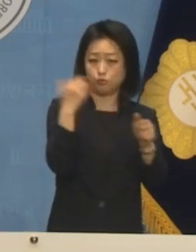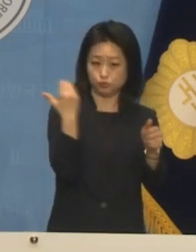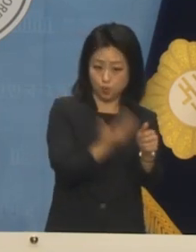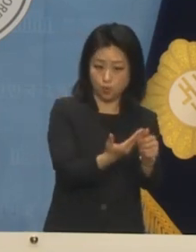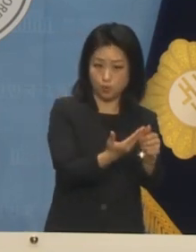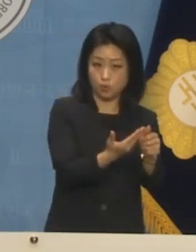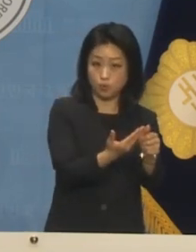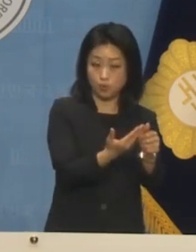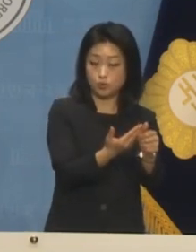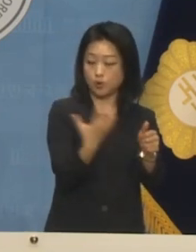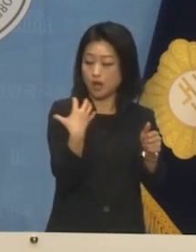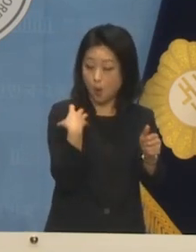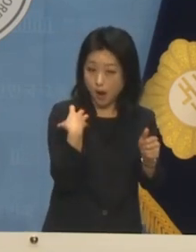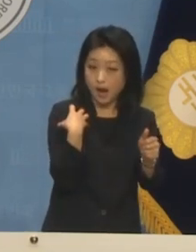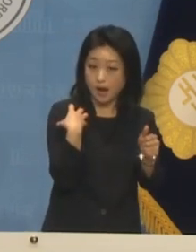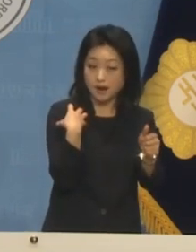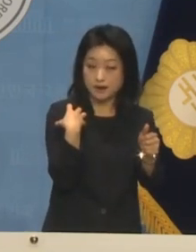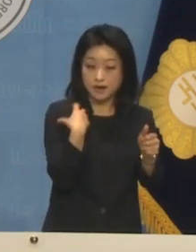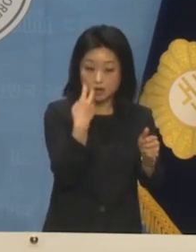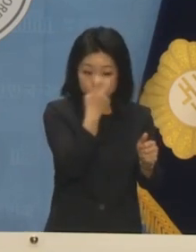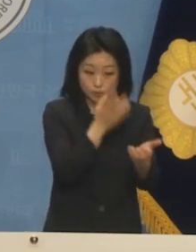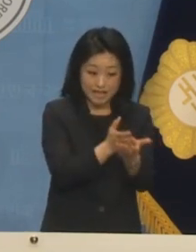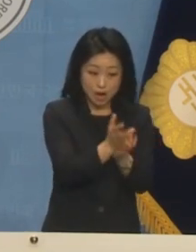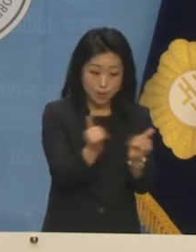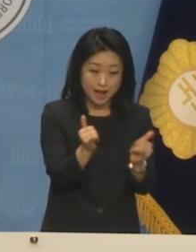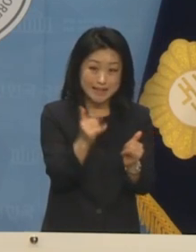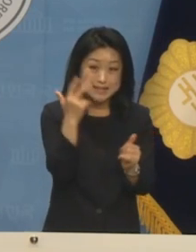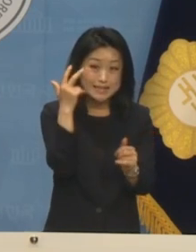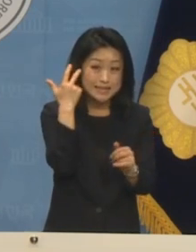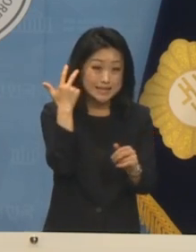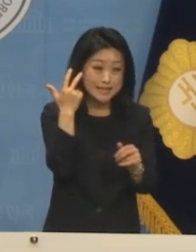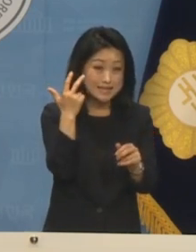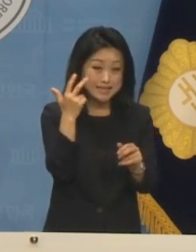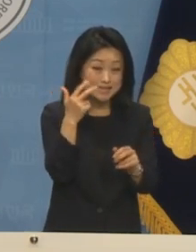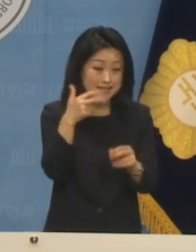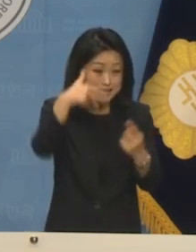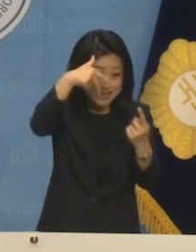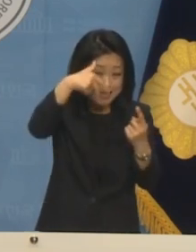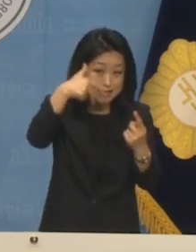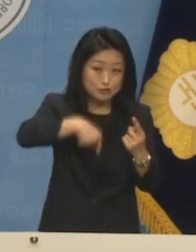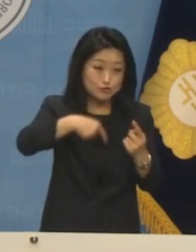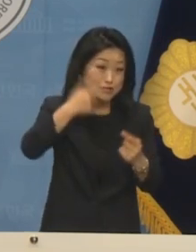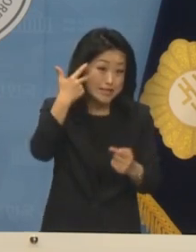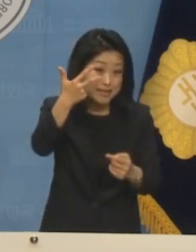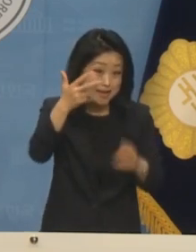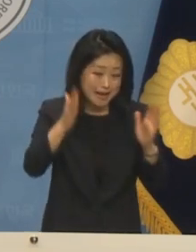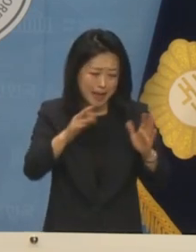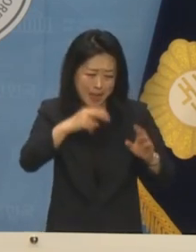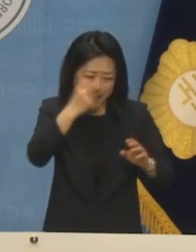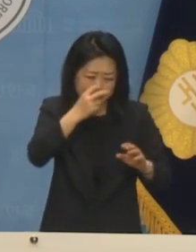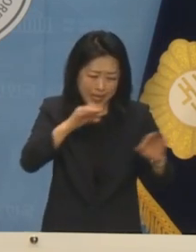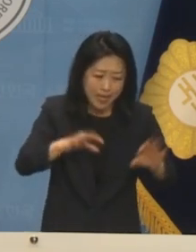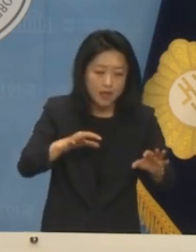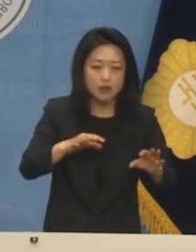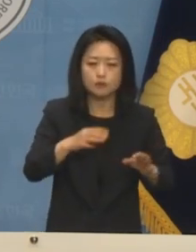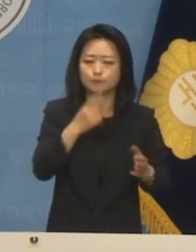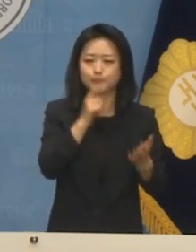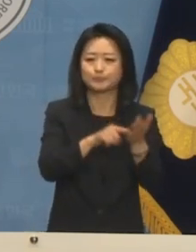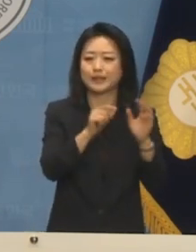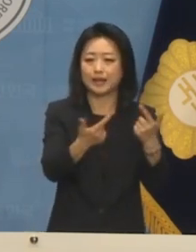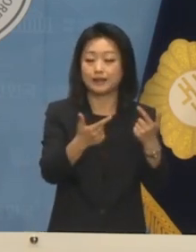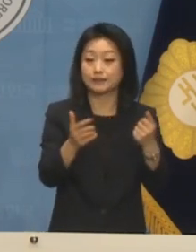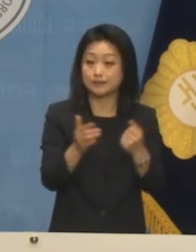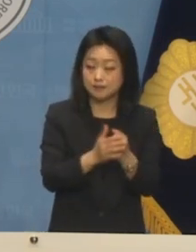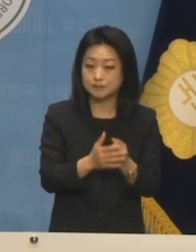실제 이러한 역할들을 조사관이 일주일 사이에 진행하는 건 불가능하게 현행 제도에 문제점이 있습니다.